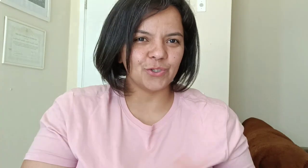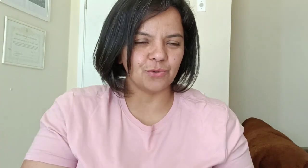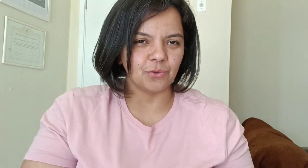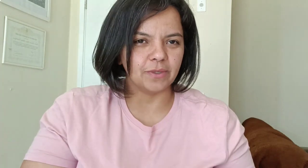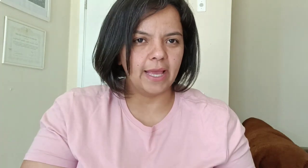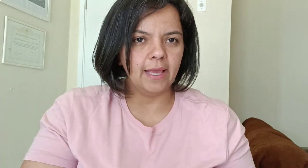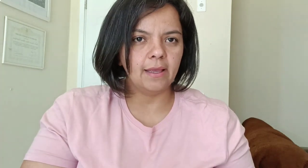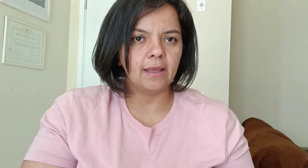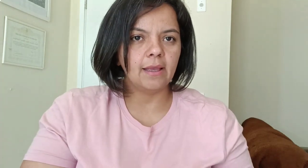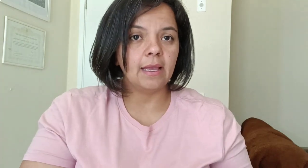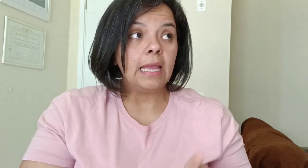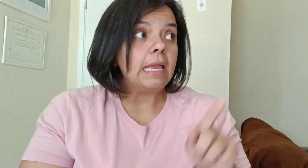Susto, né?